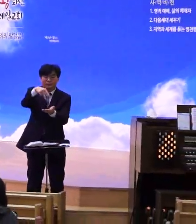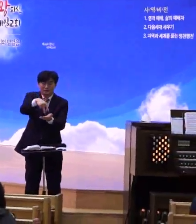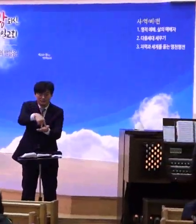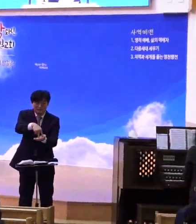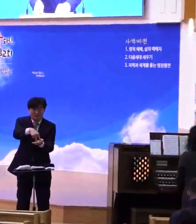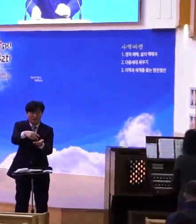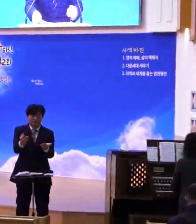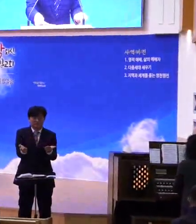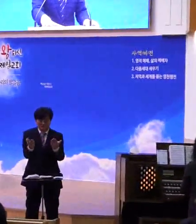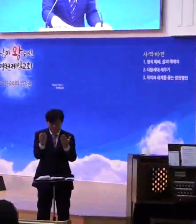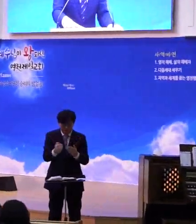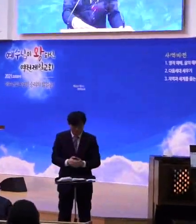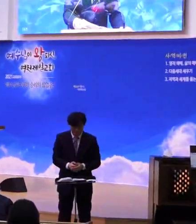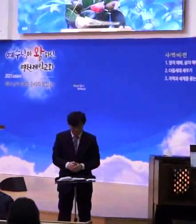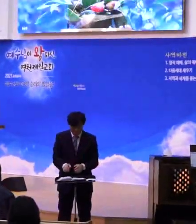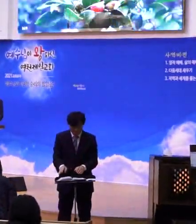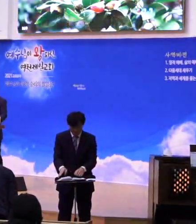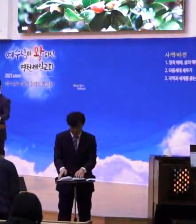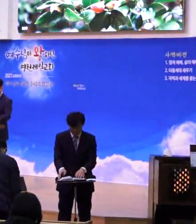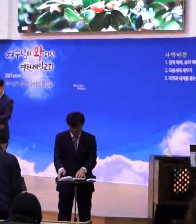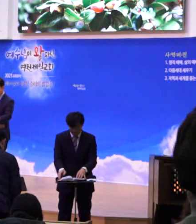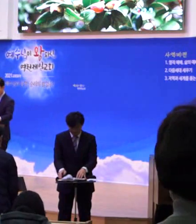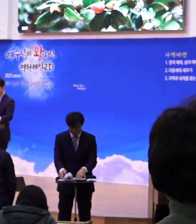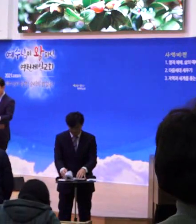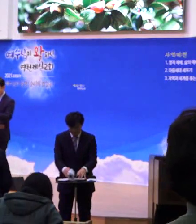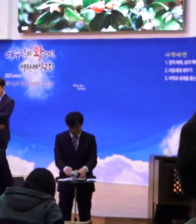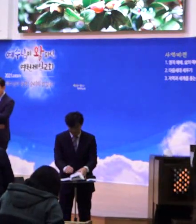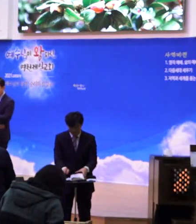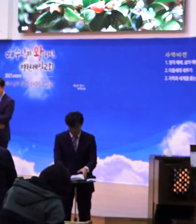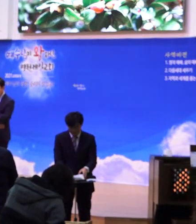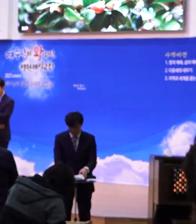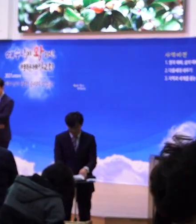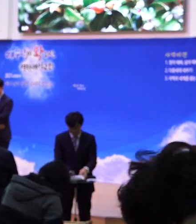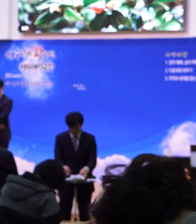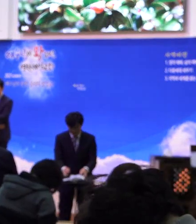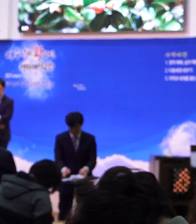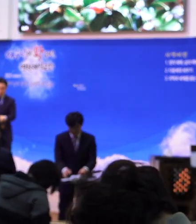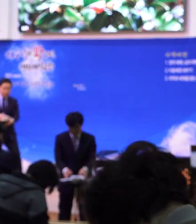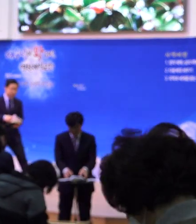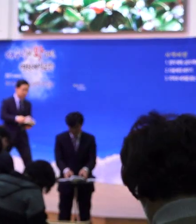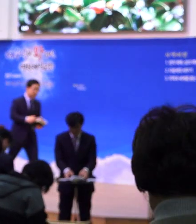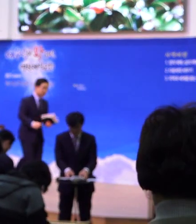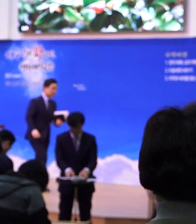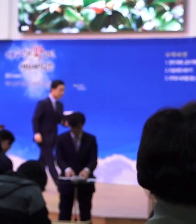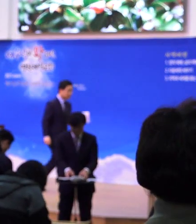찬송을 부르겠습니다.